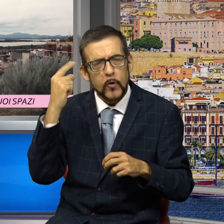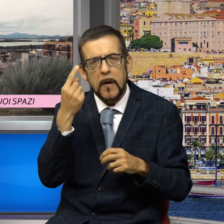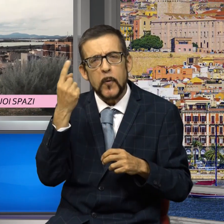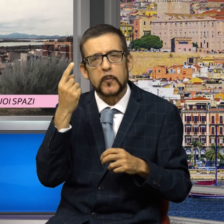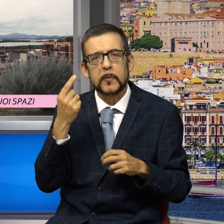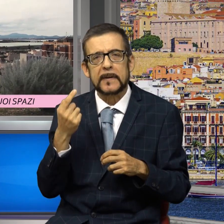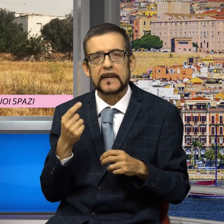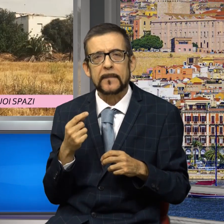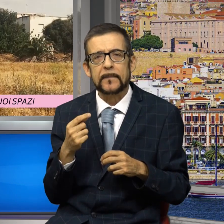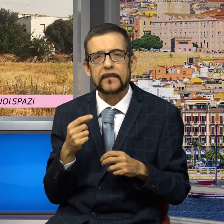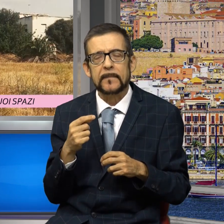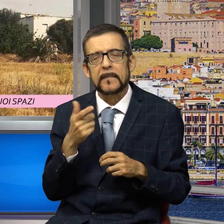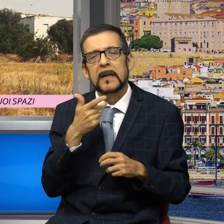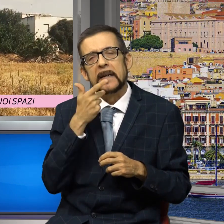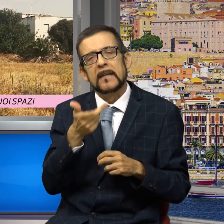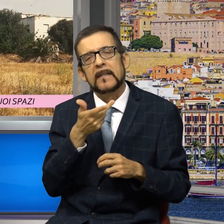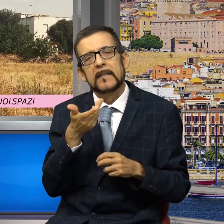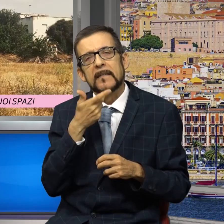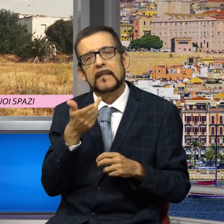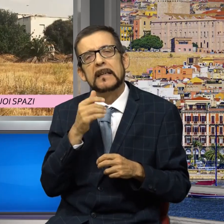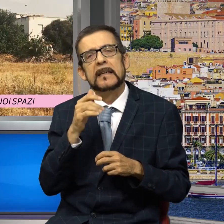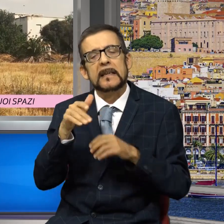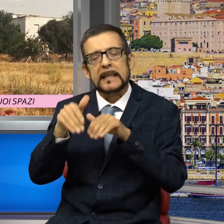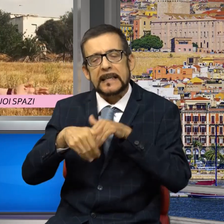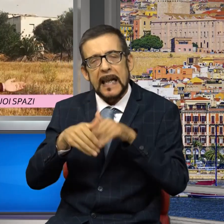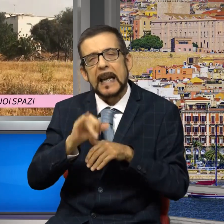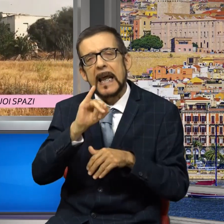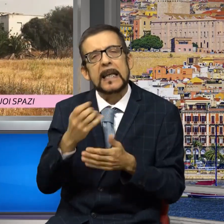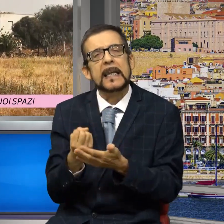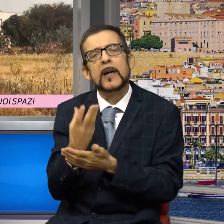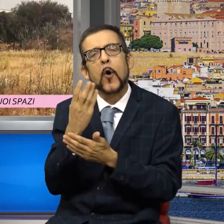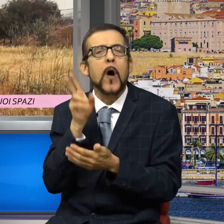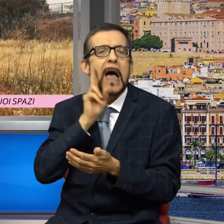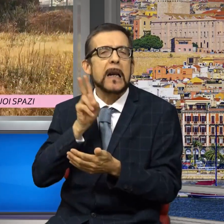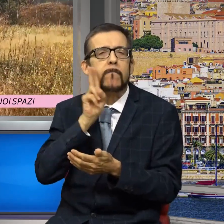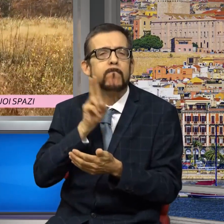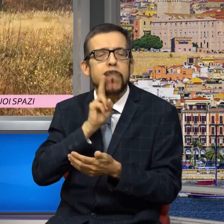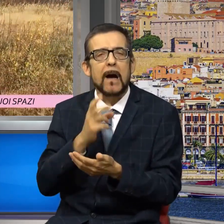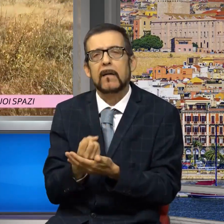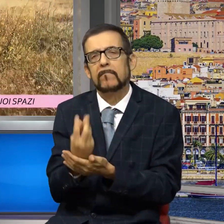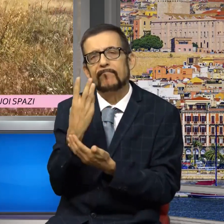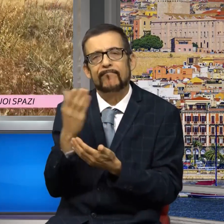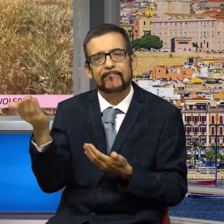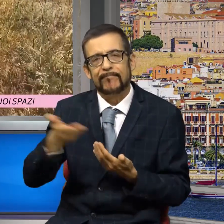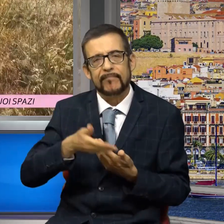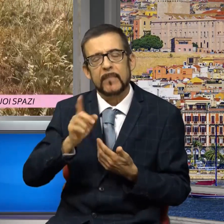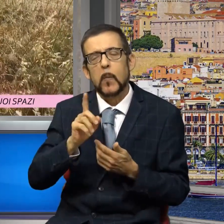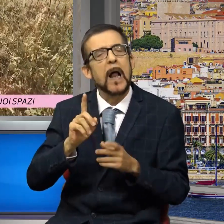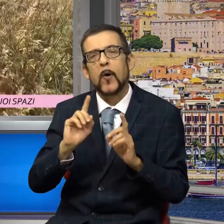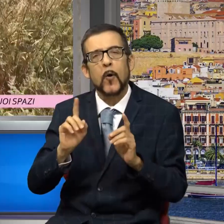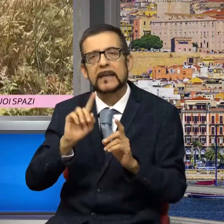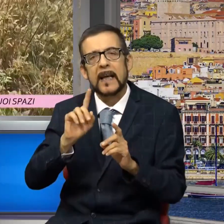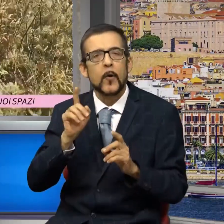che volgarmente chiamiamo incolti, erbacce, qualcosa che non è addomesticato